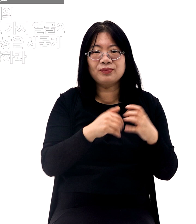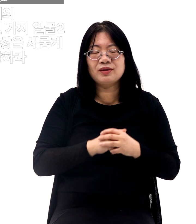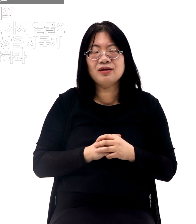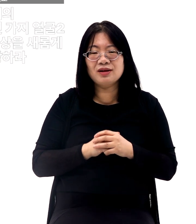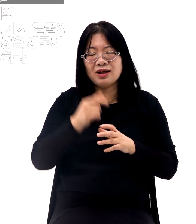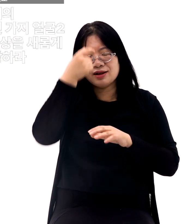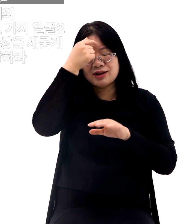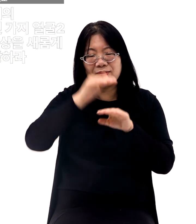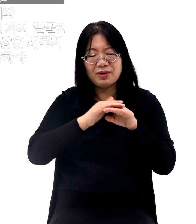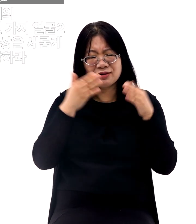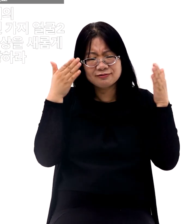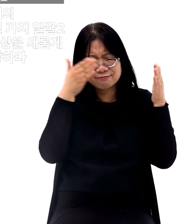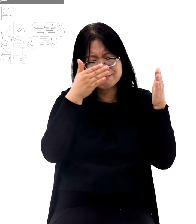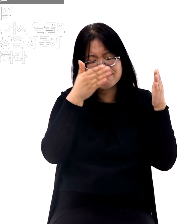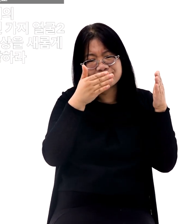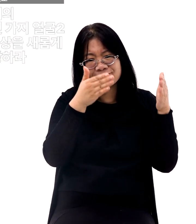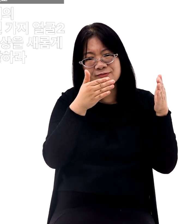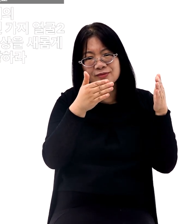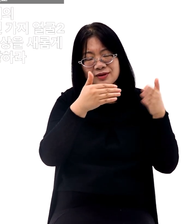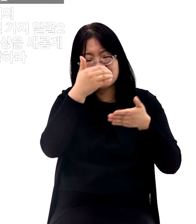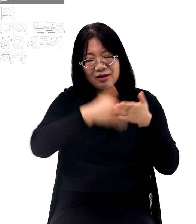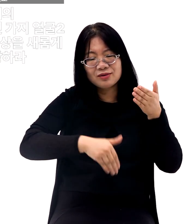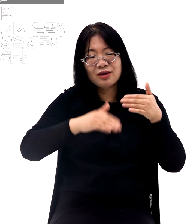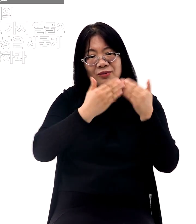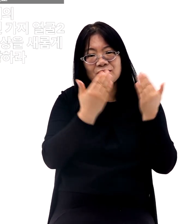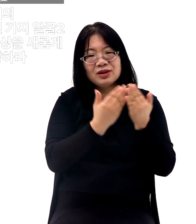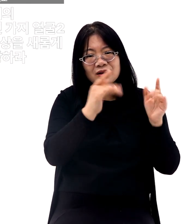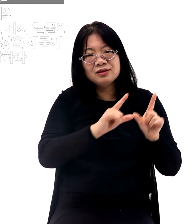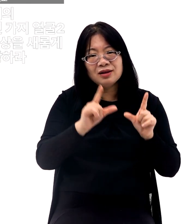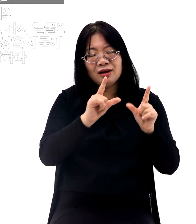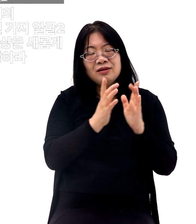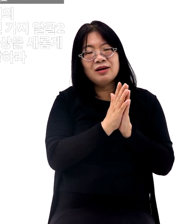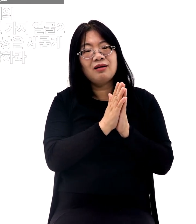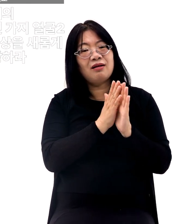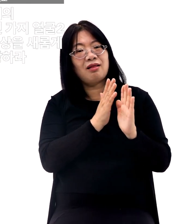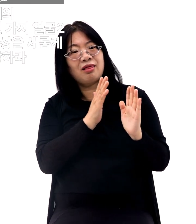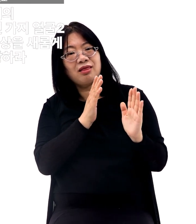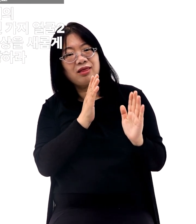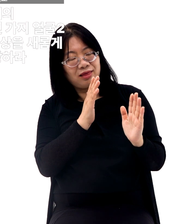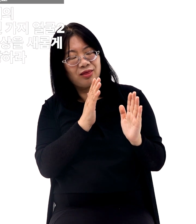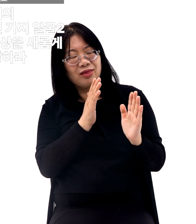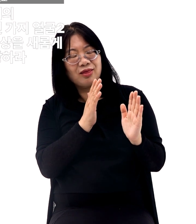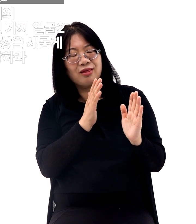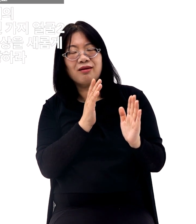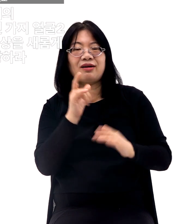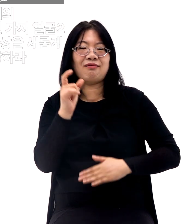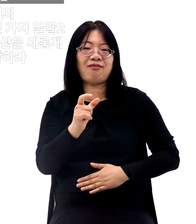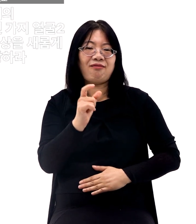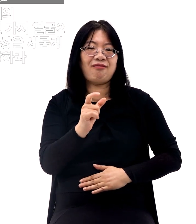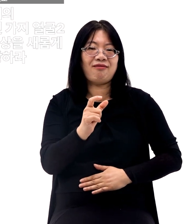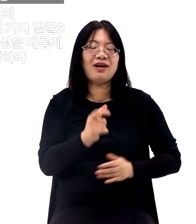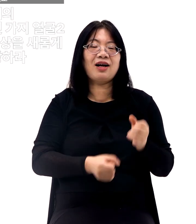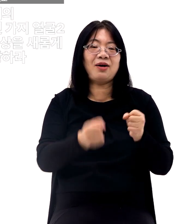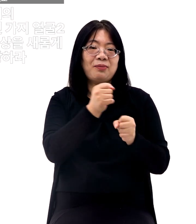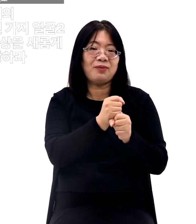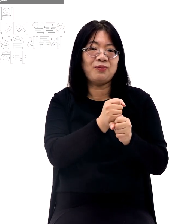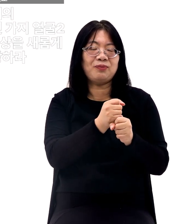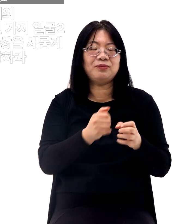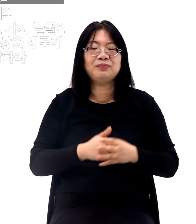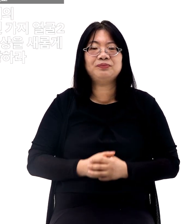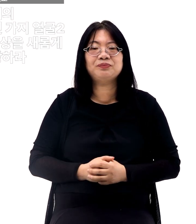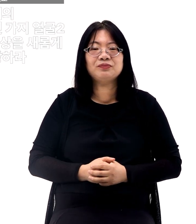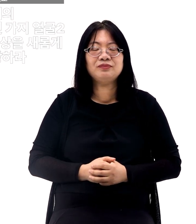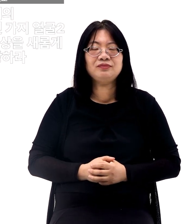예배에 집중되어 있으면 나머지 모든 삶의 질서가 견고해지지만